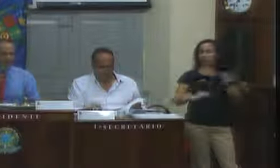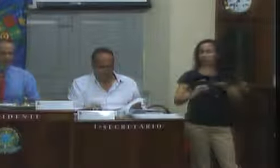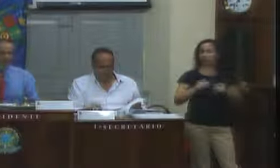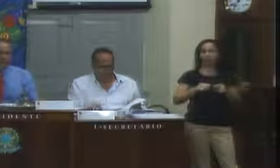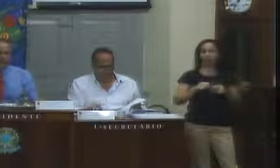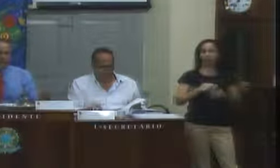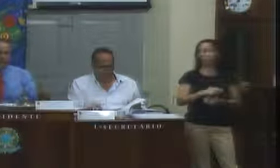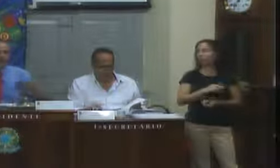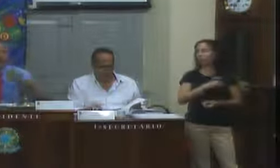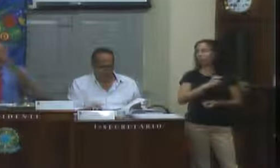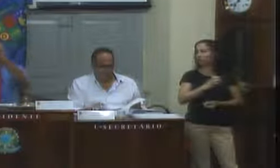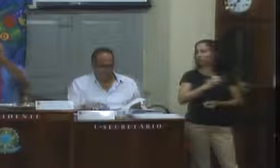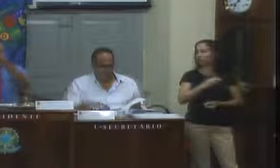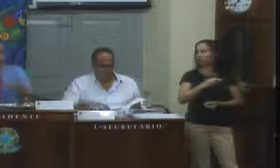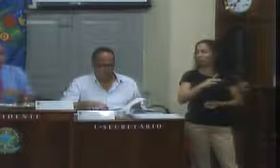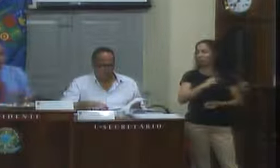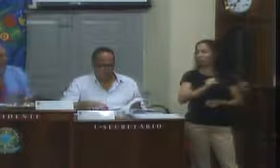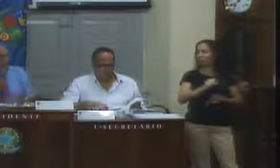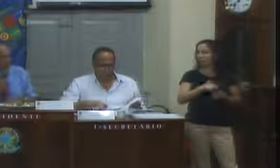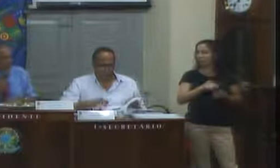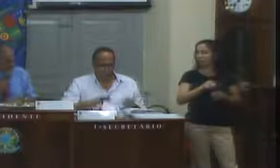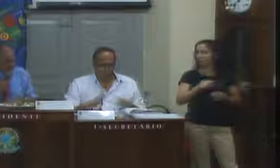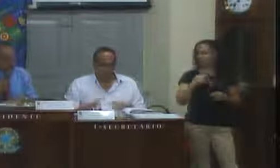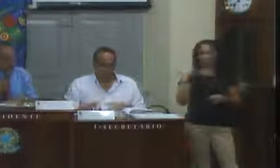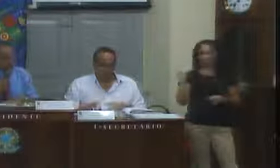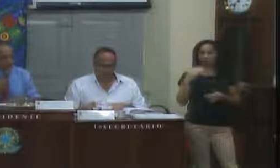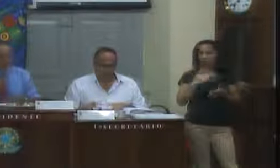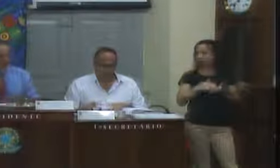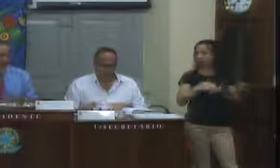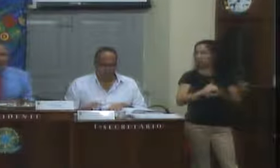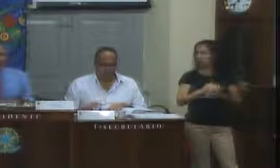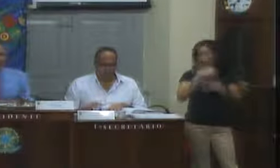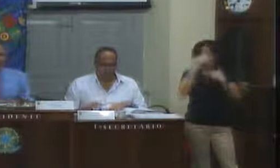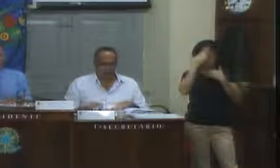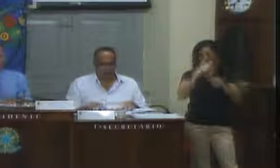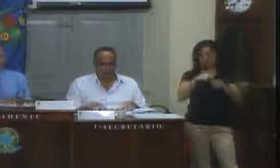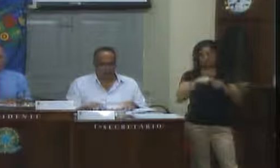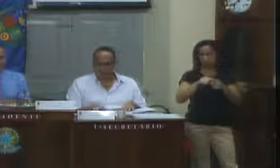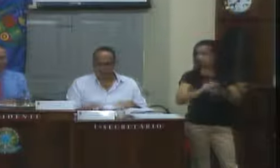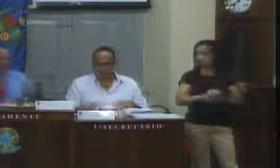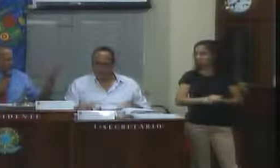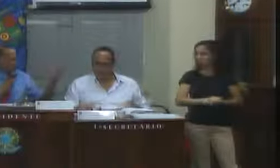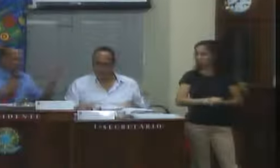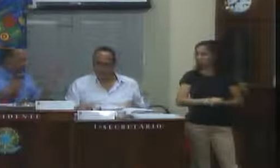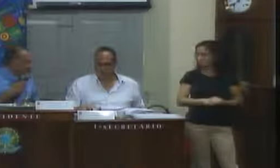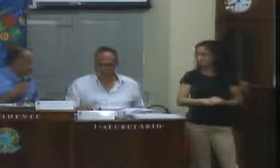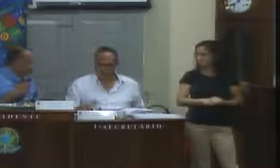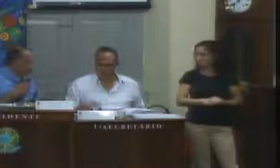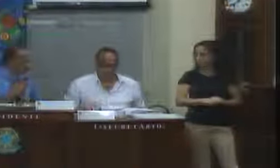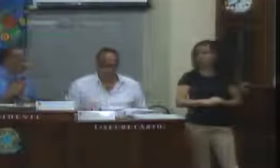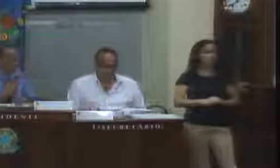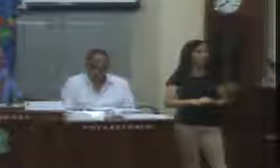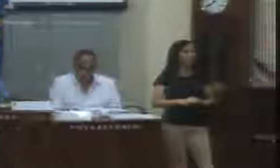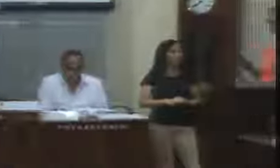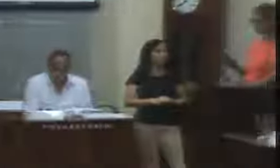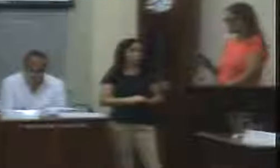enfim, para ser apreciado para quem é de direito na secretaria. Muito obrigado e, enfim, as suas considerações finais,